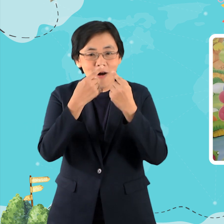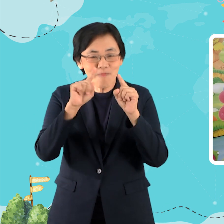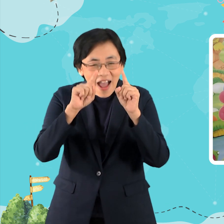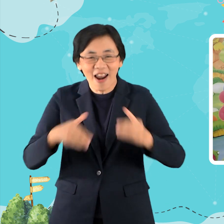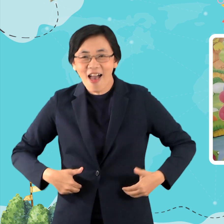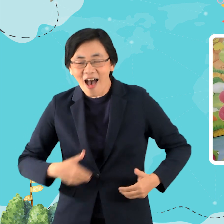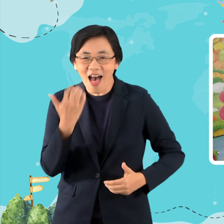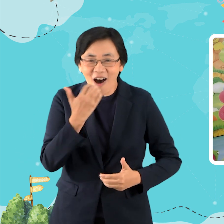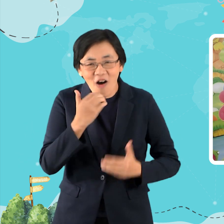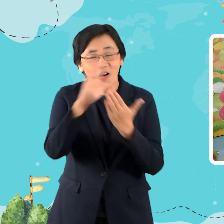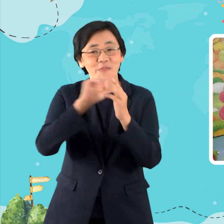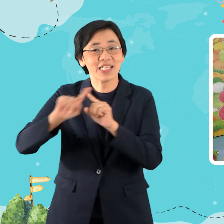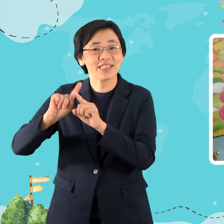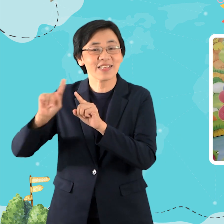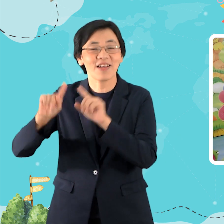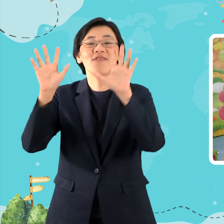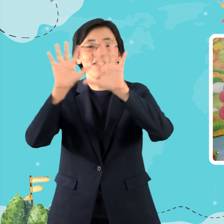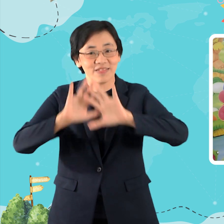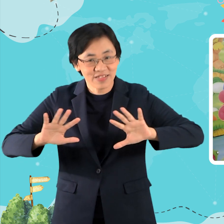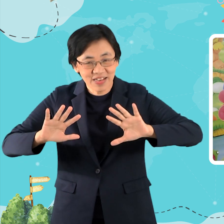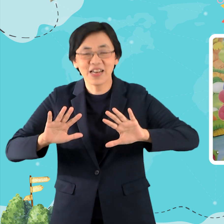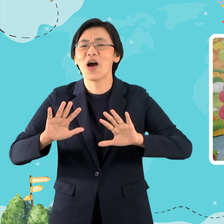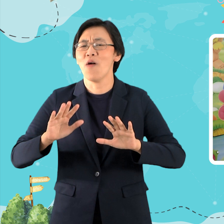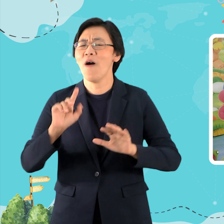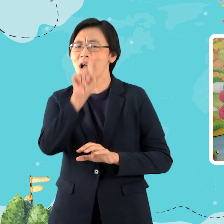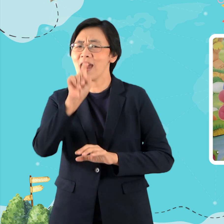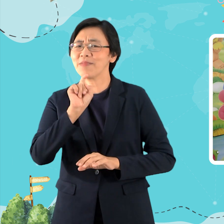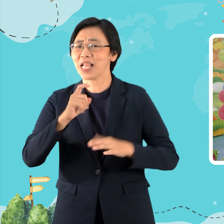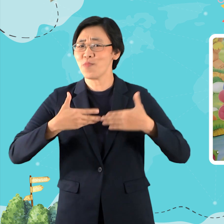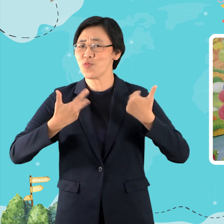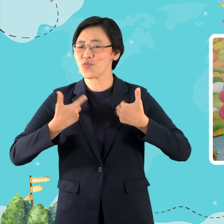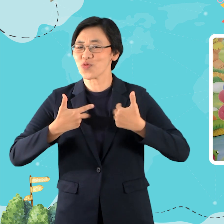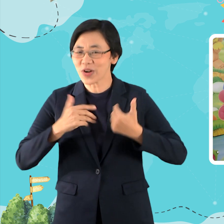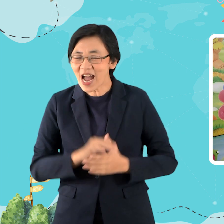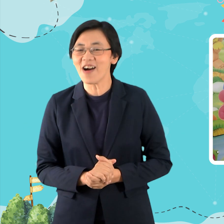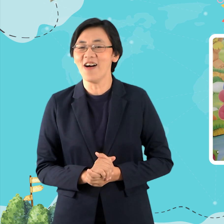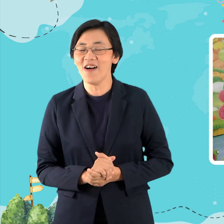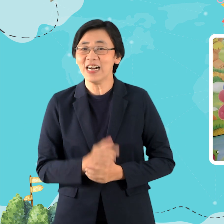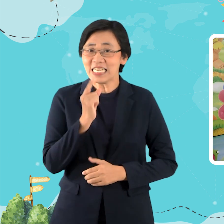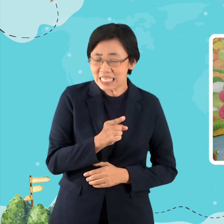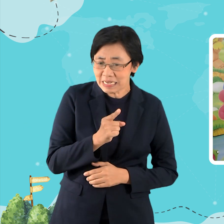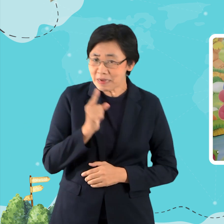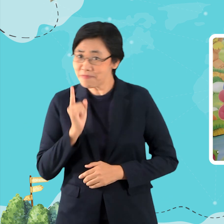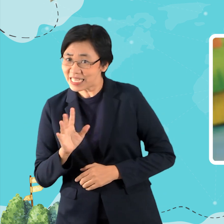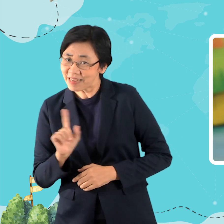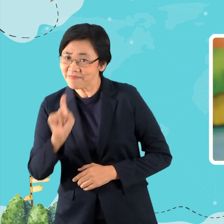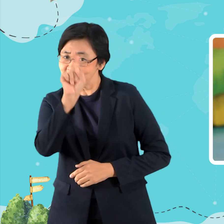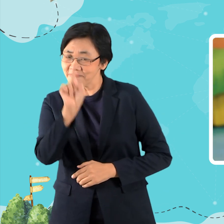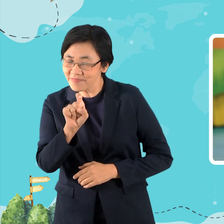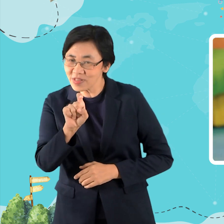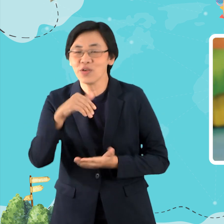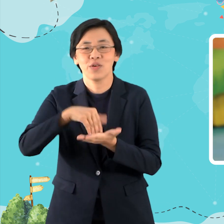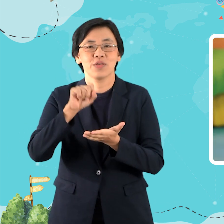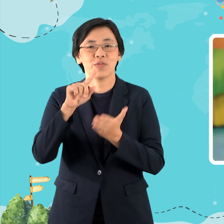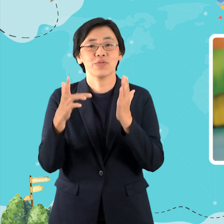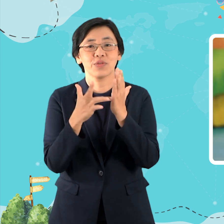าของทุกประเทศนะครับในกลุ่มอาเซียนของเรานะครับผ่านคำถามสนุกสนุกด้วยนะด้วยคำว่าจริงหรือไม่ จัดโดยศูนย์เท